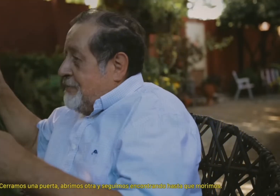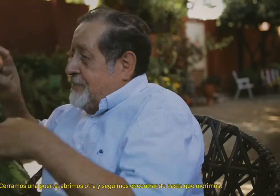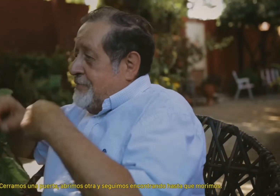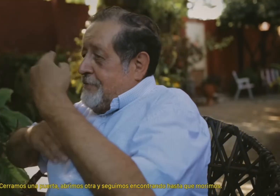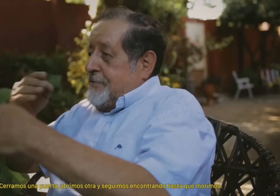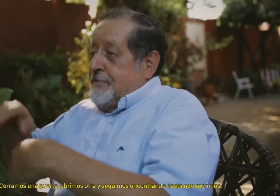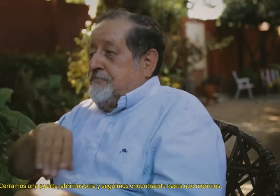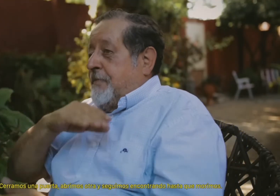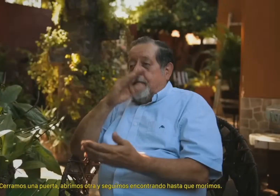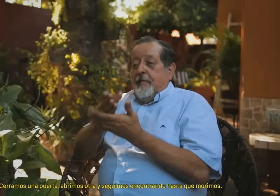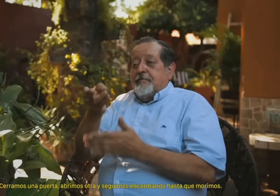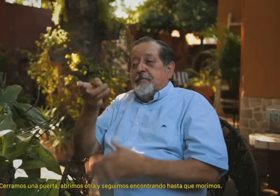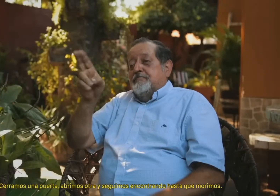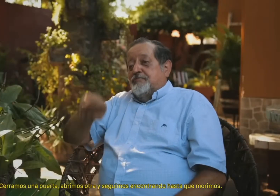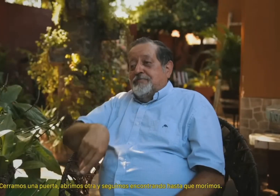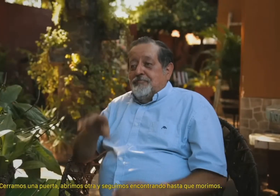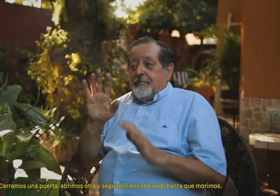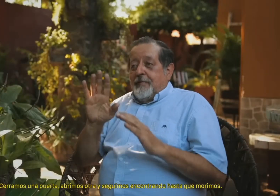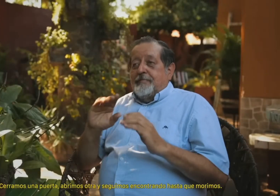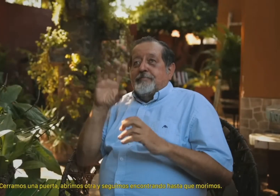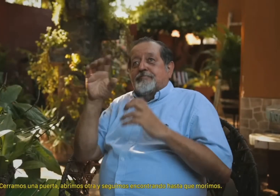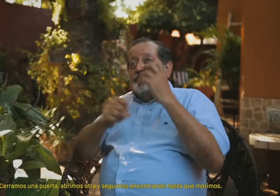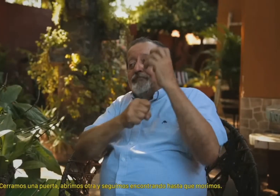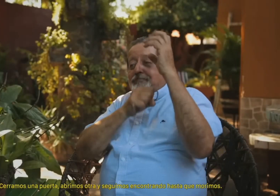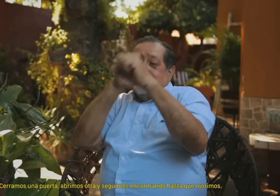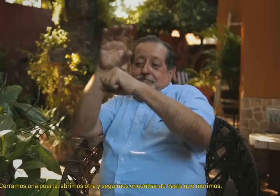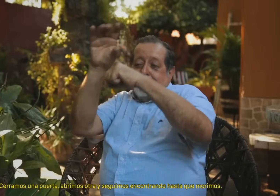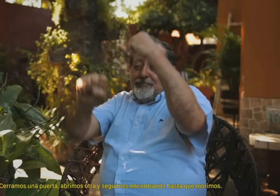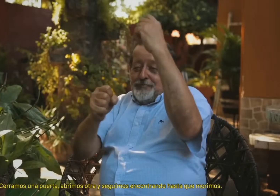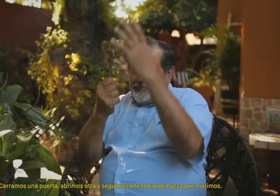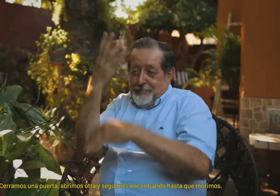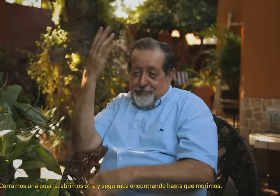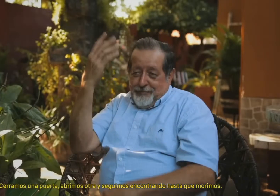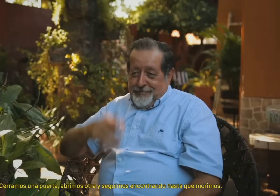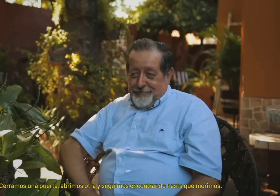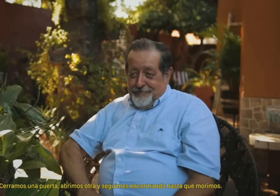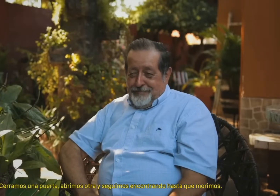Cerramos una puerta, abrimos otra y seguimos encontrando hasta que morimos.